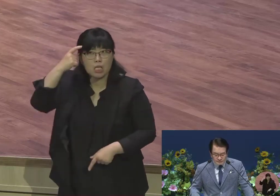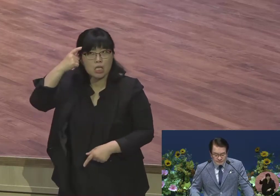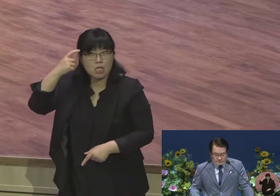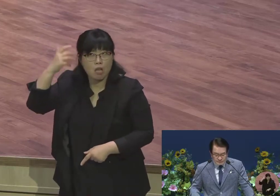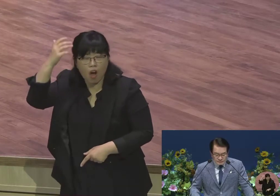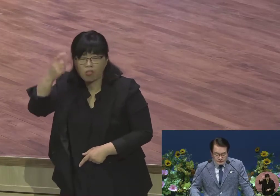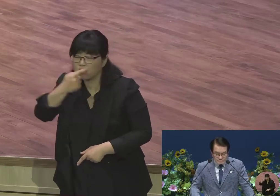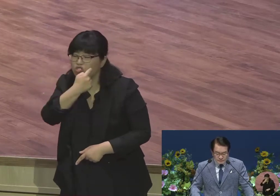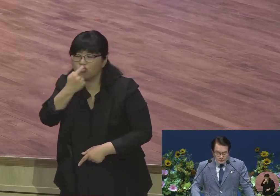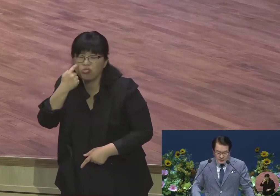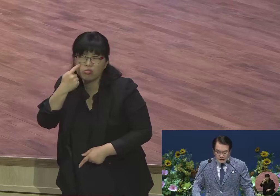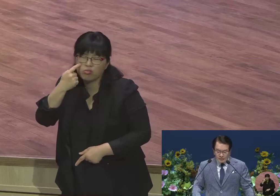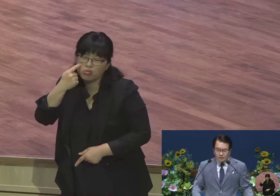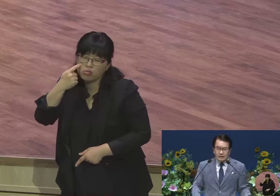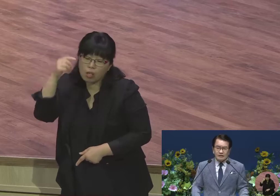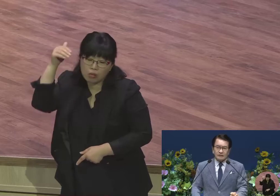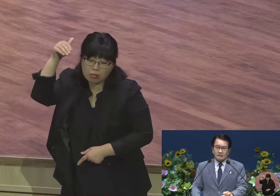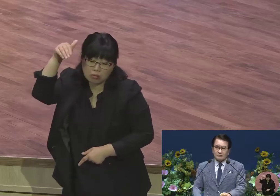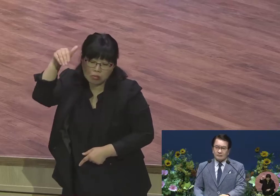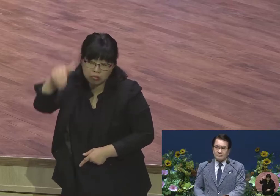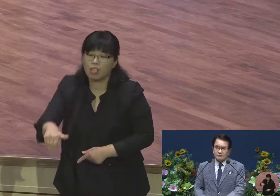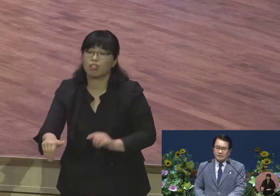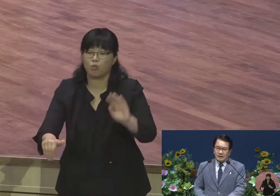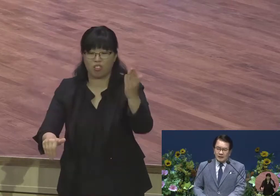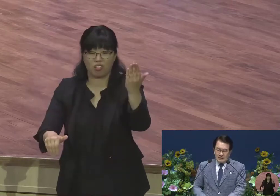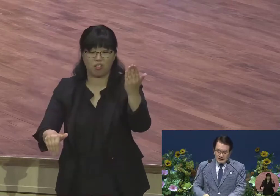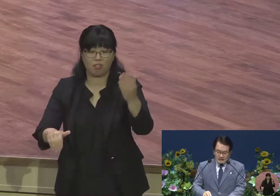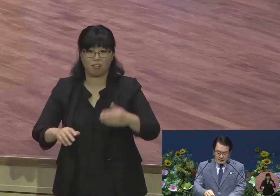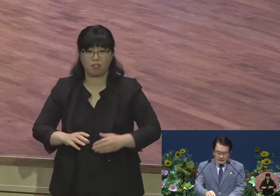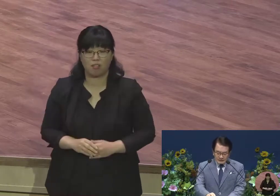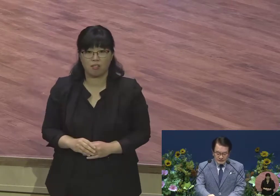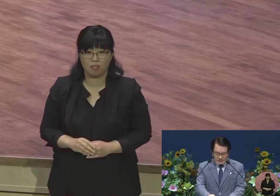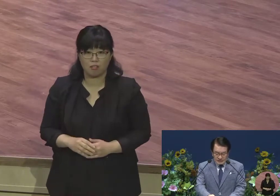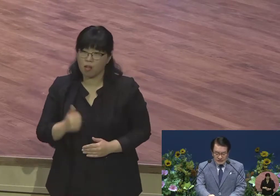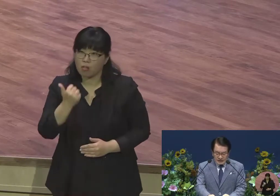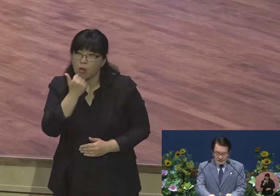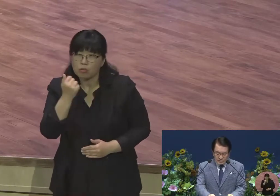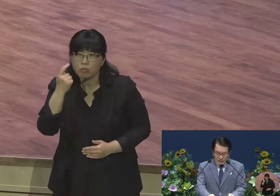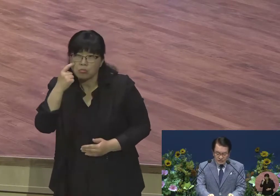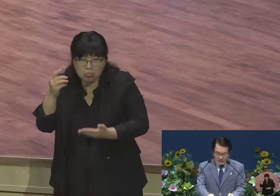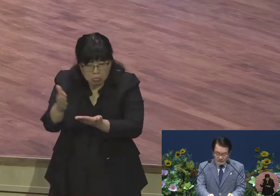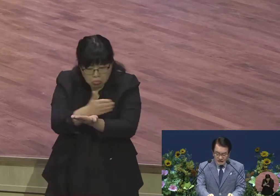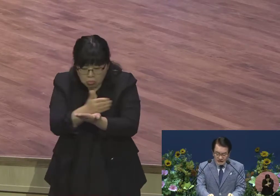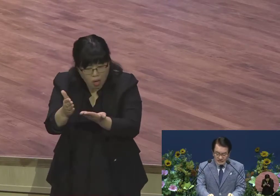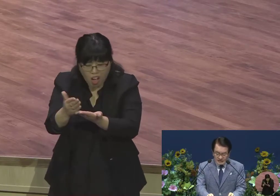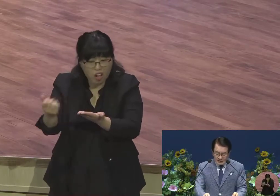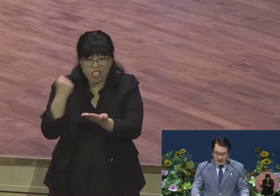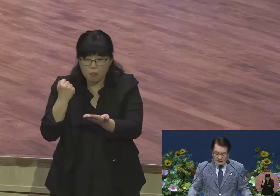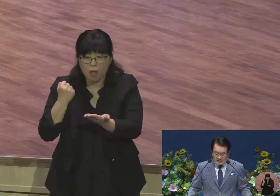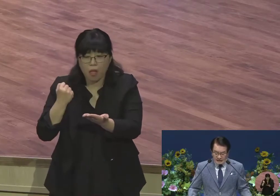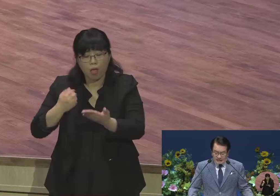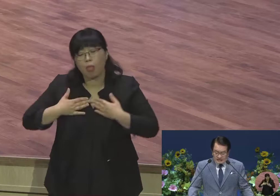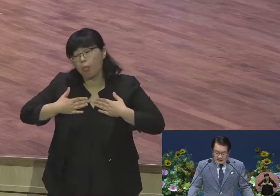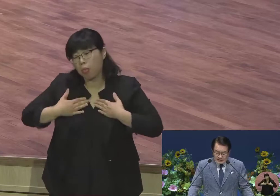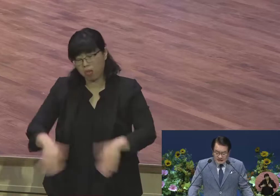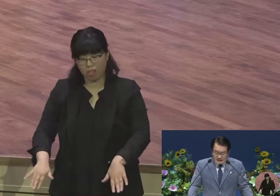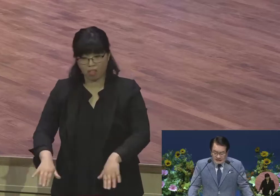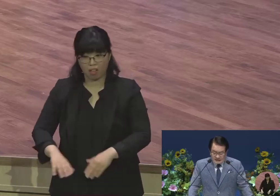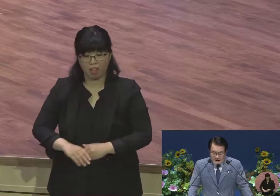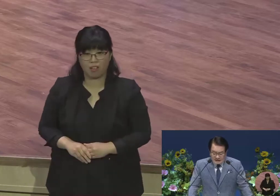어두워진 것 큰 문제지요 이삭은 인간적으로 자신에게 제일